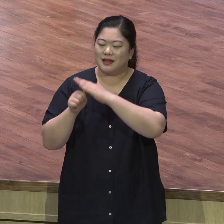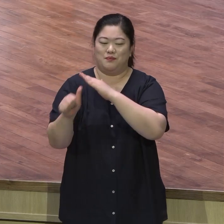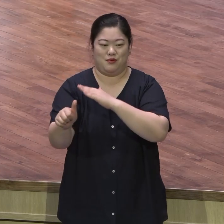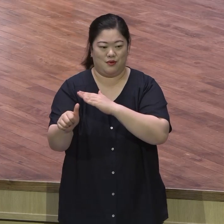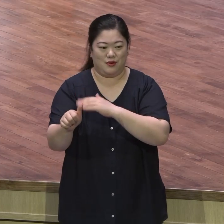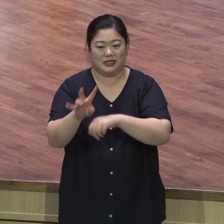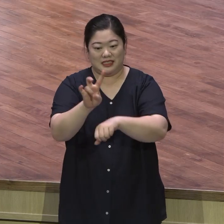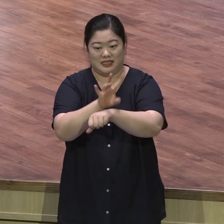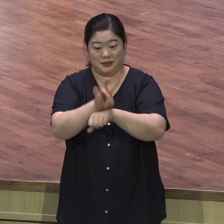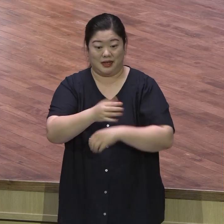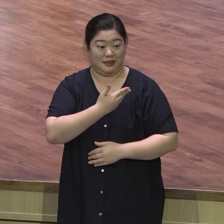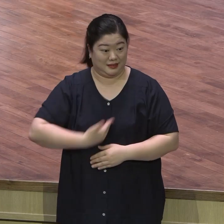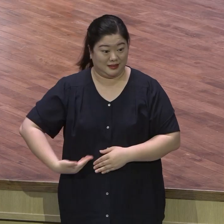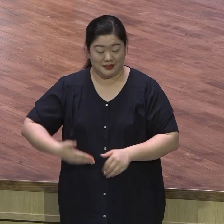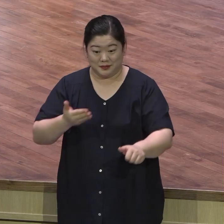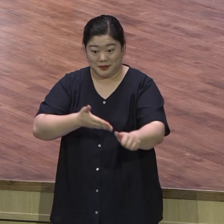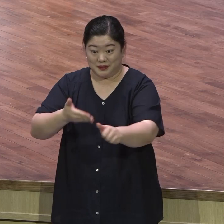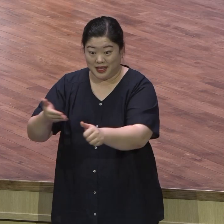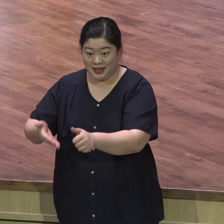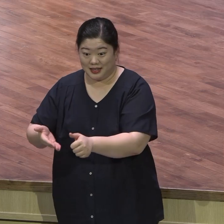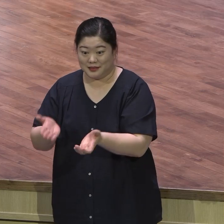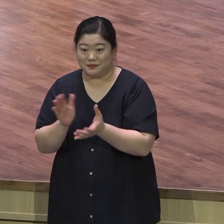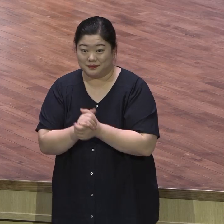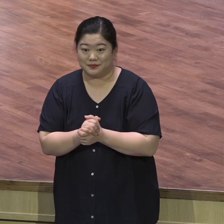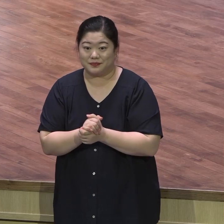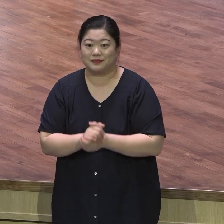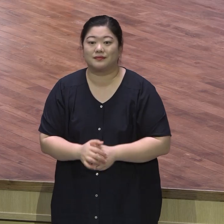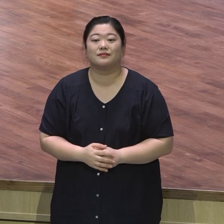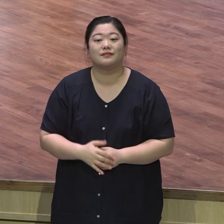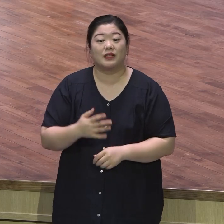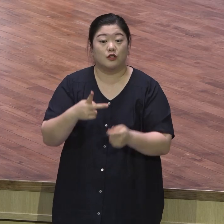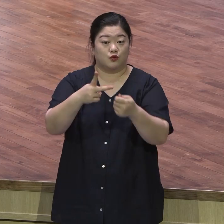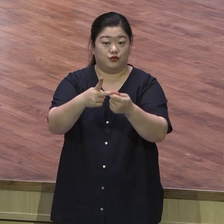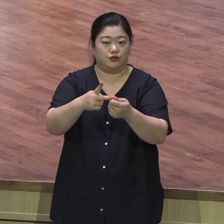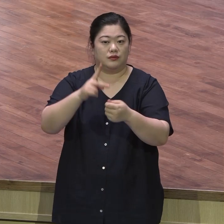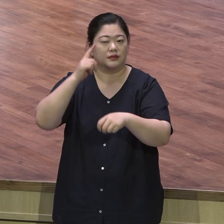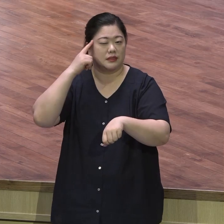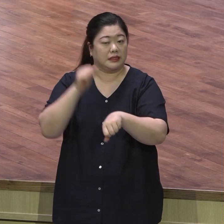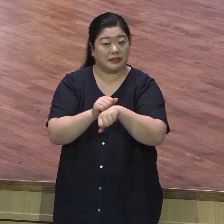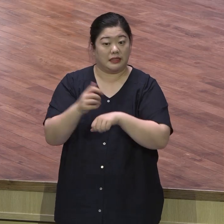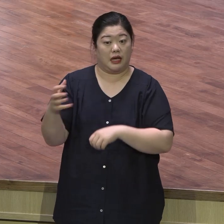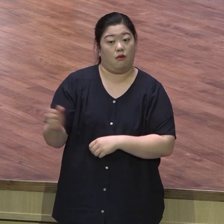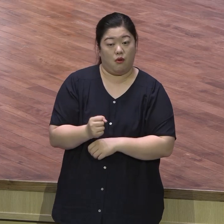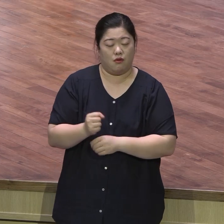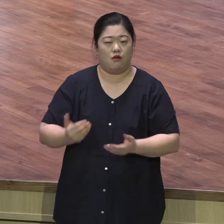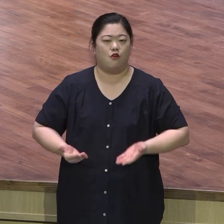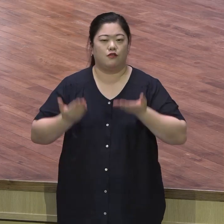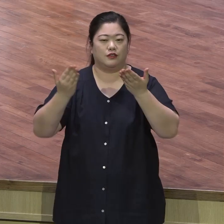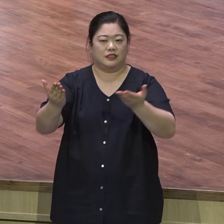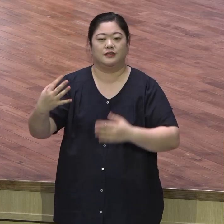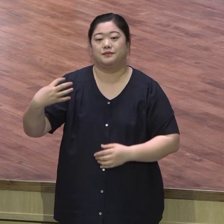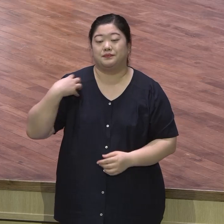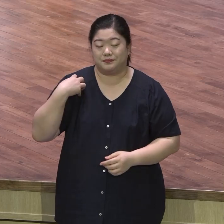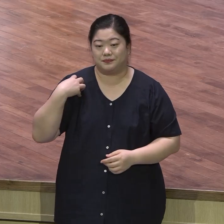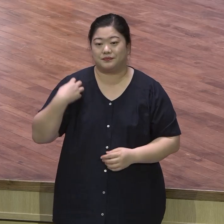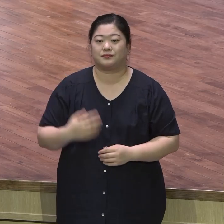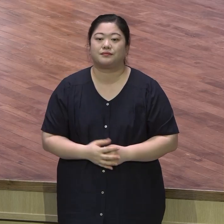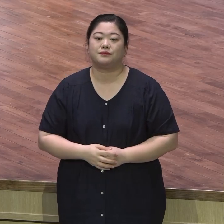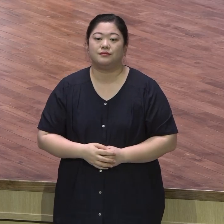축복합니다. 두 번째로 지혜로 감당하는 헌신입니다. 주록기 36장 1절